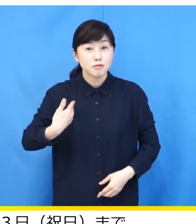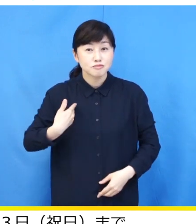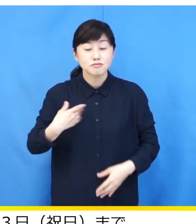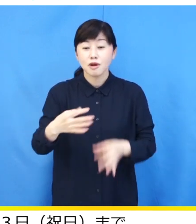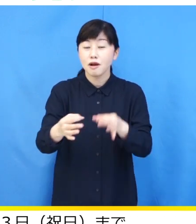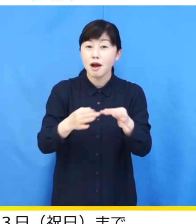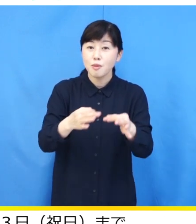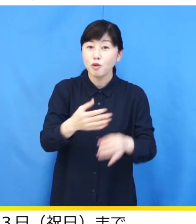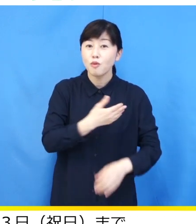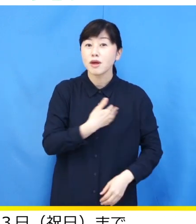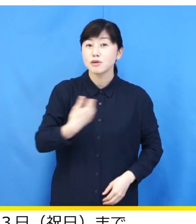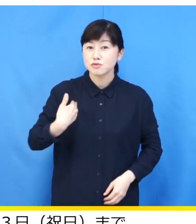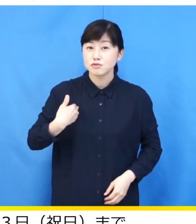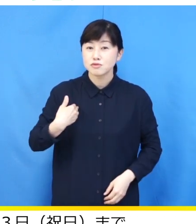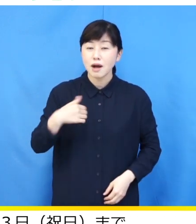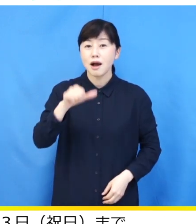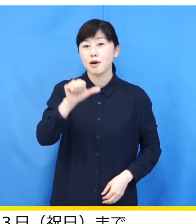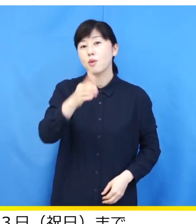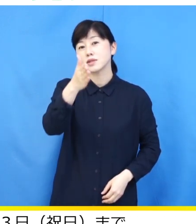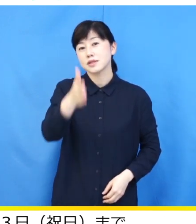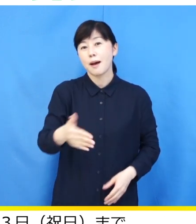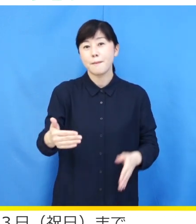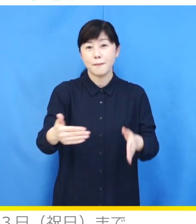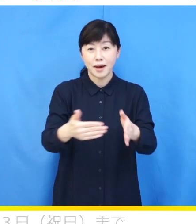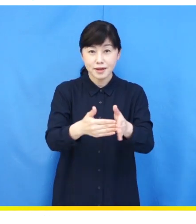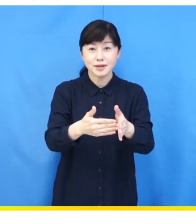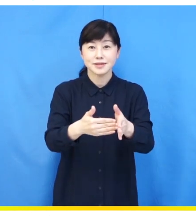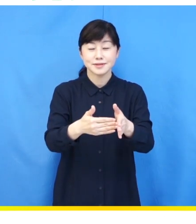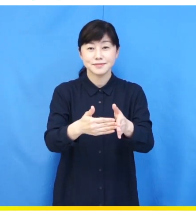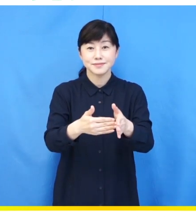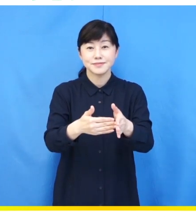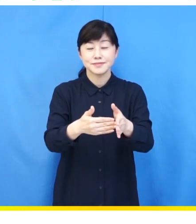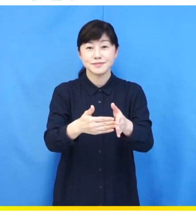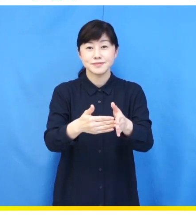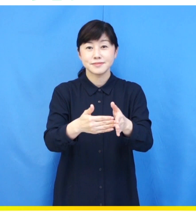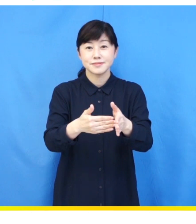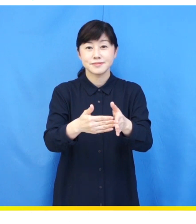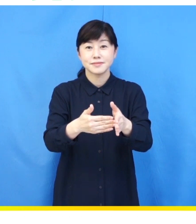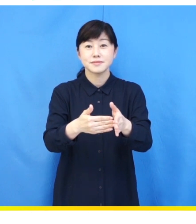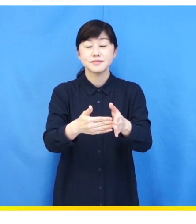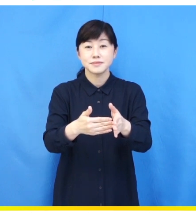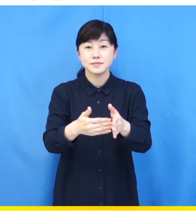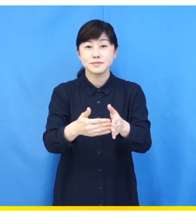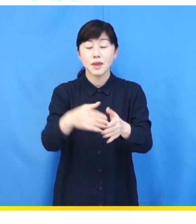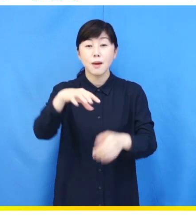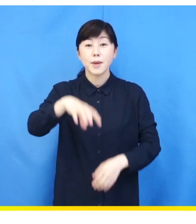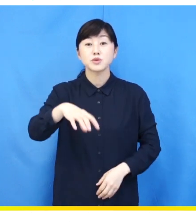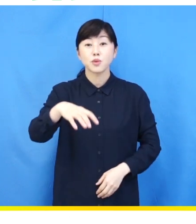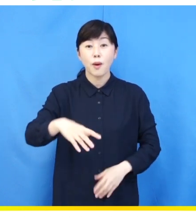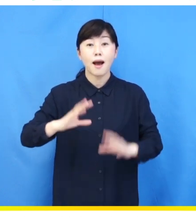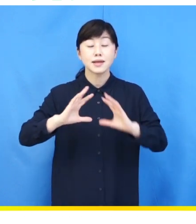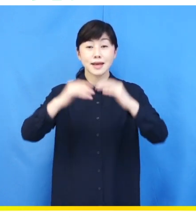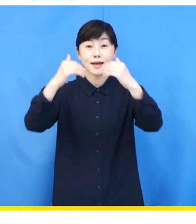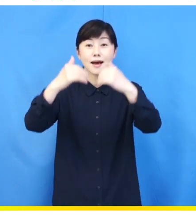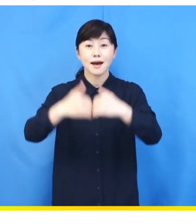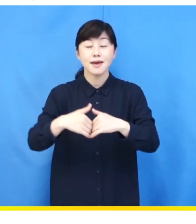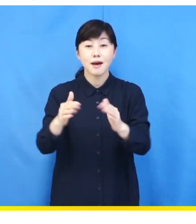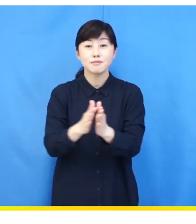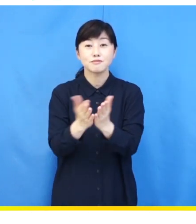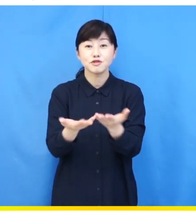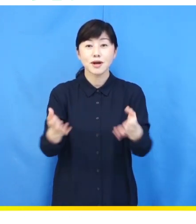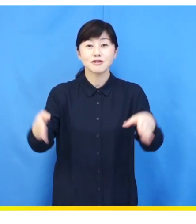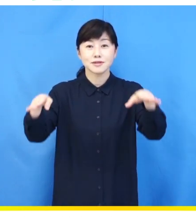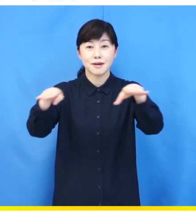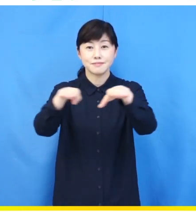午後5時30分までれ会場は世田谷文学館2階